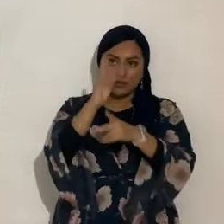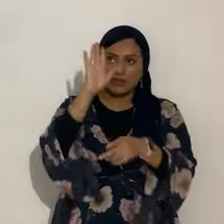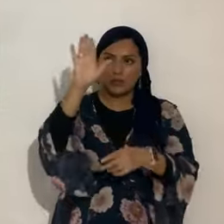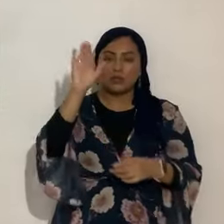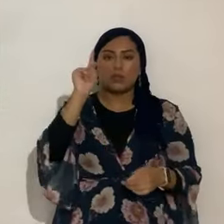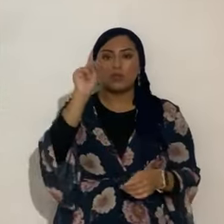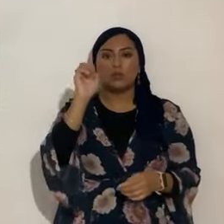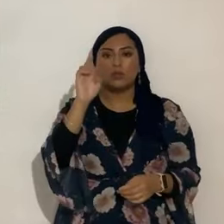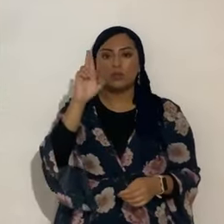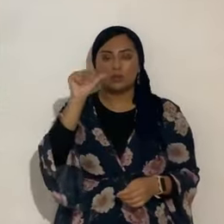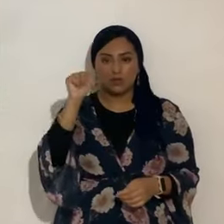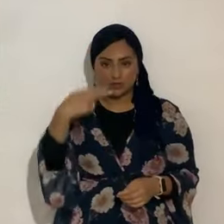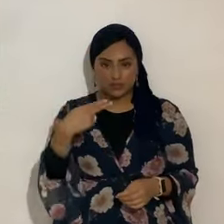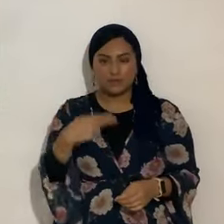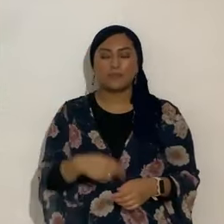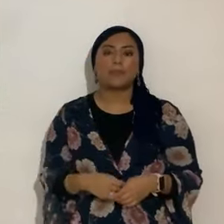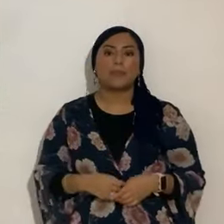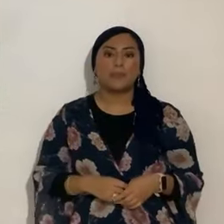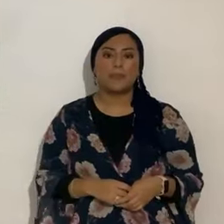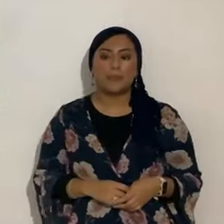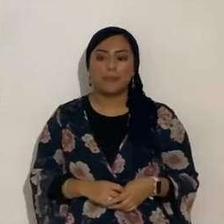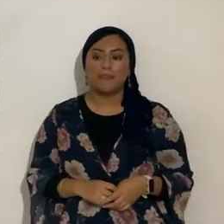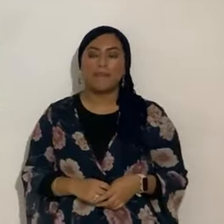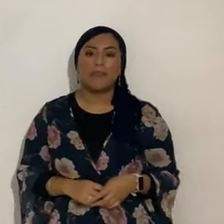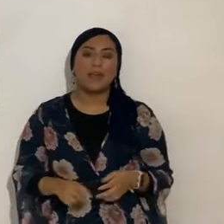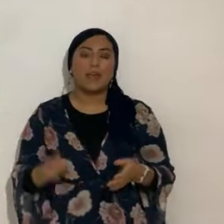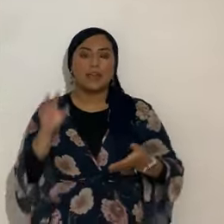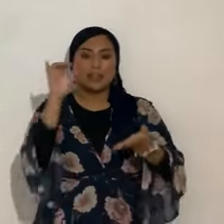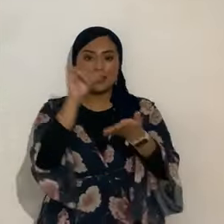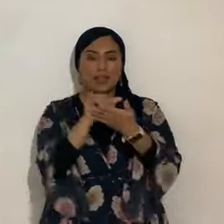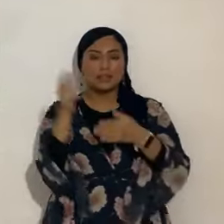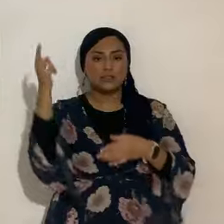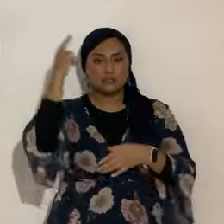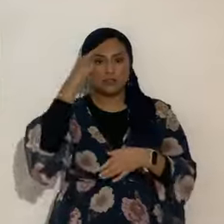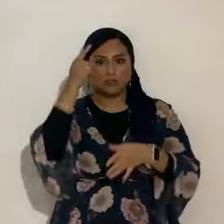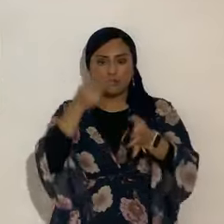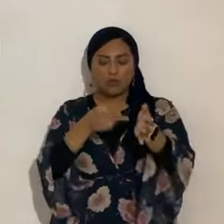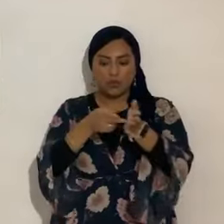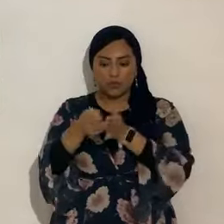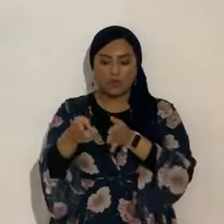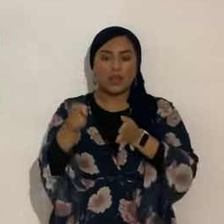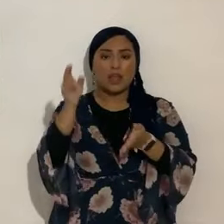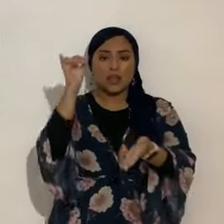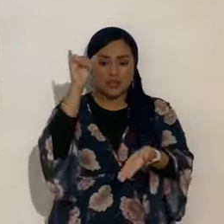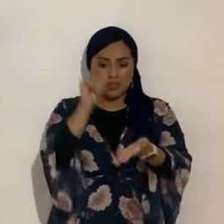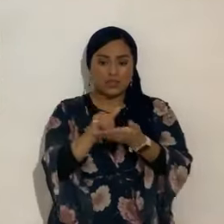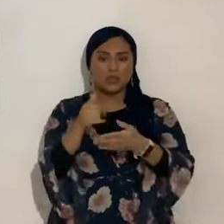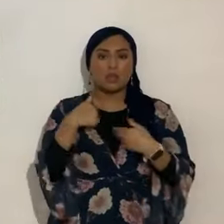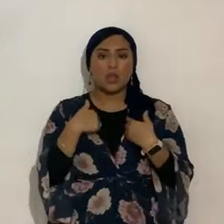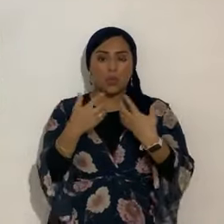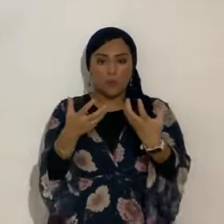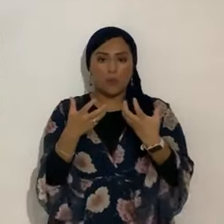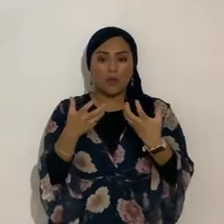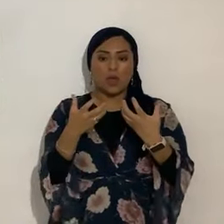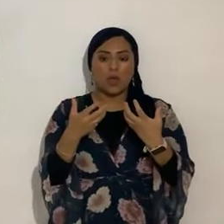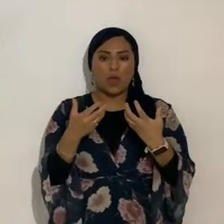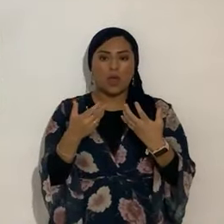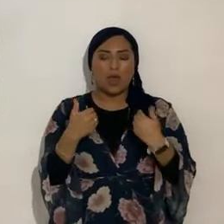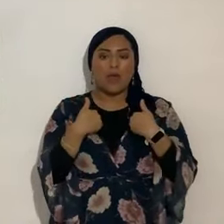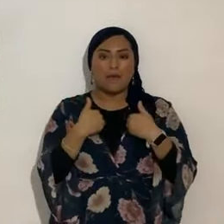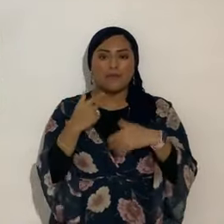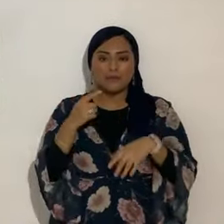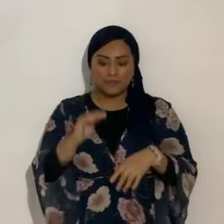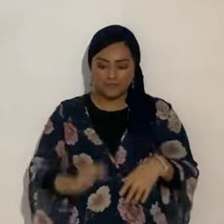Torah. Entonces, esa es la mentalidad recta, y esa es la mentalidad que yo quería tener desde niño,